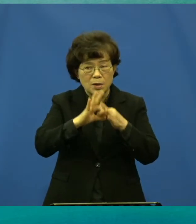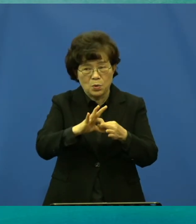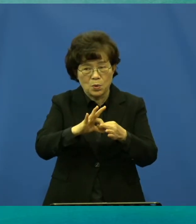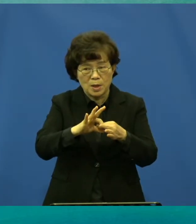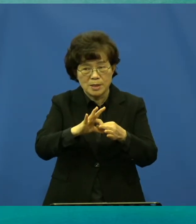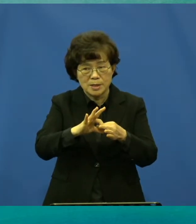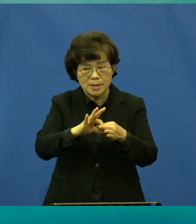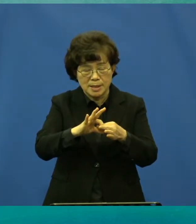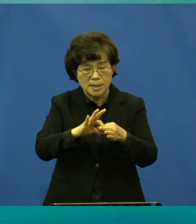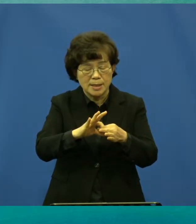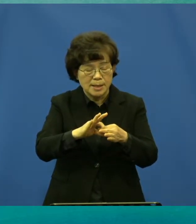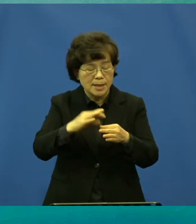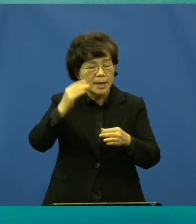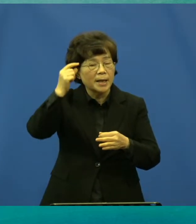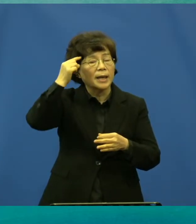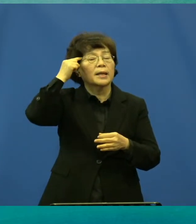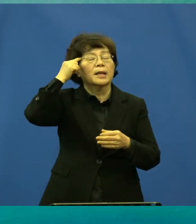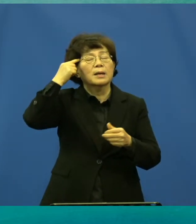하시는 메시지가 더 많았습니다.